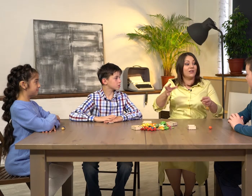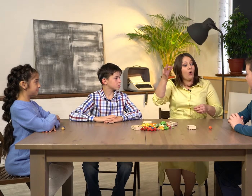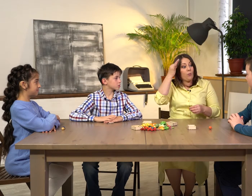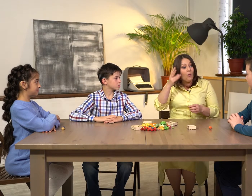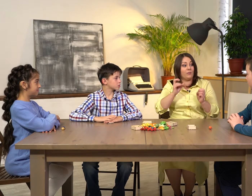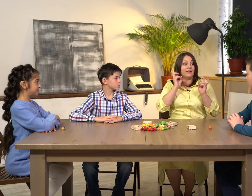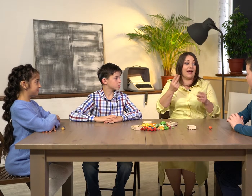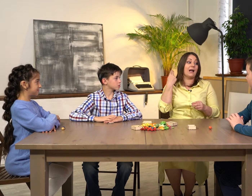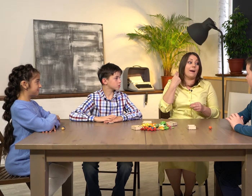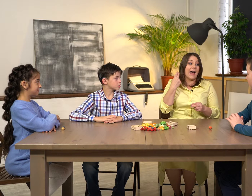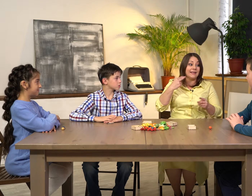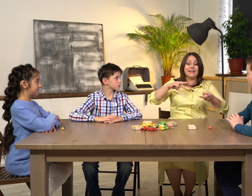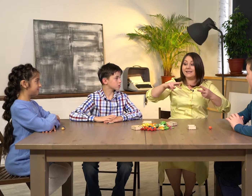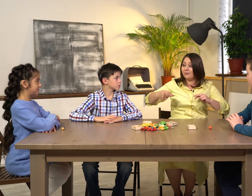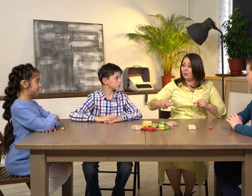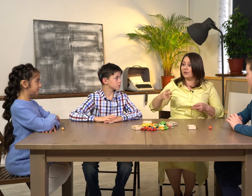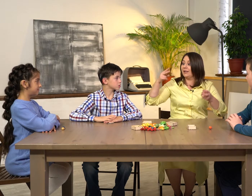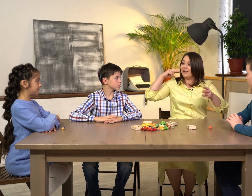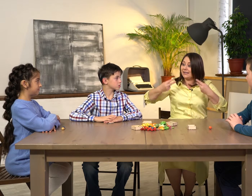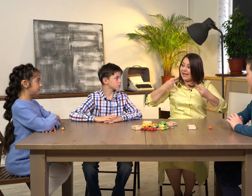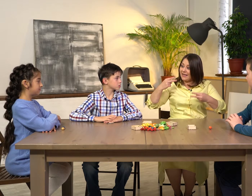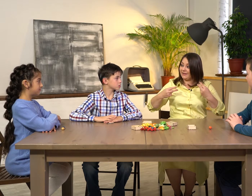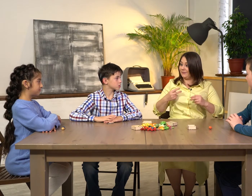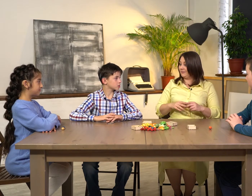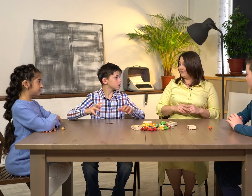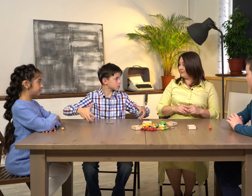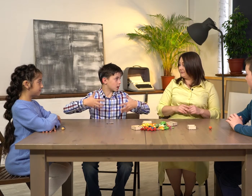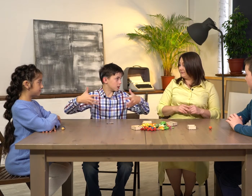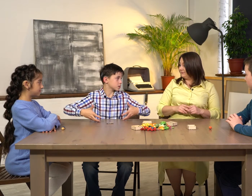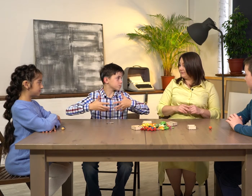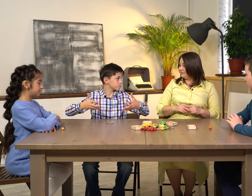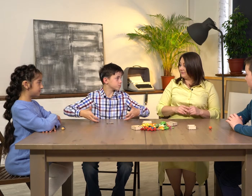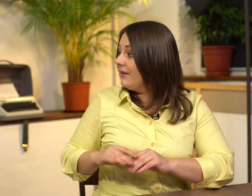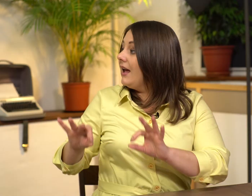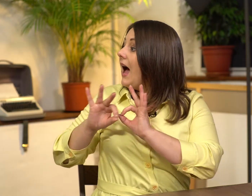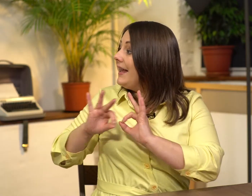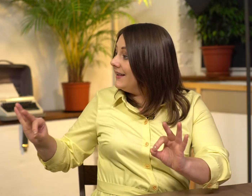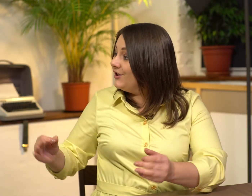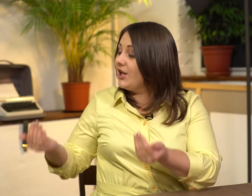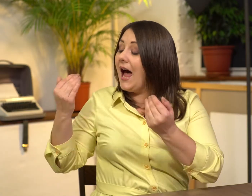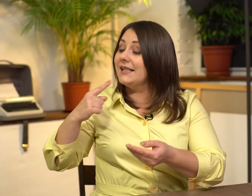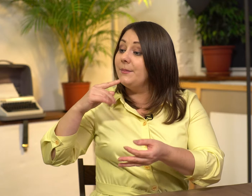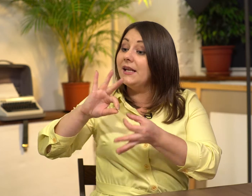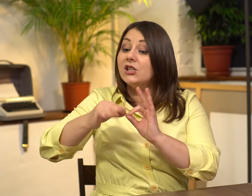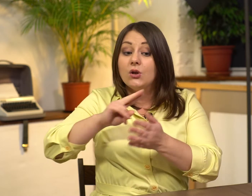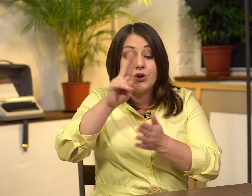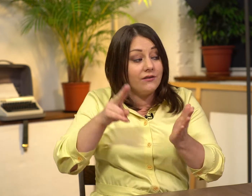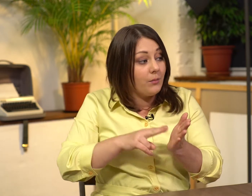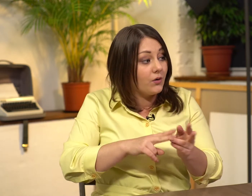кто помнит, как по-английски будет салат? Salad. Отлично. А теперь сложный вопрос.